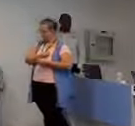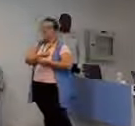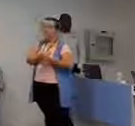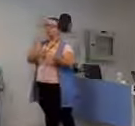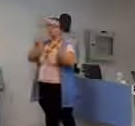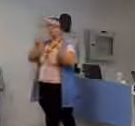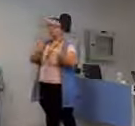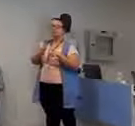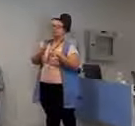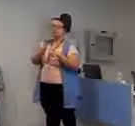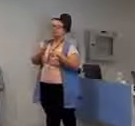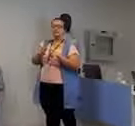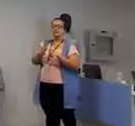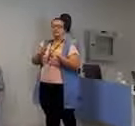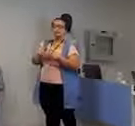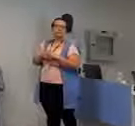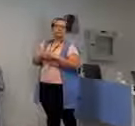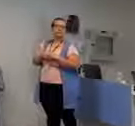de